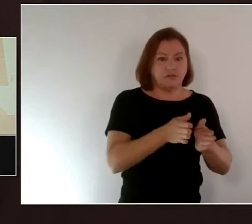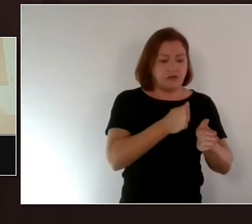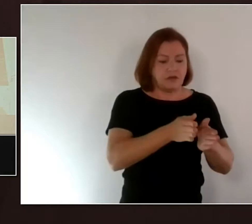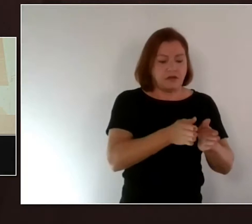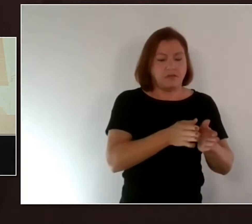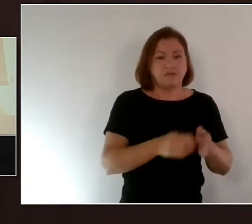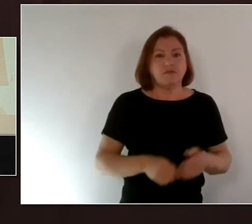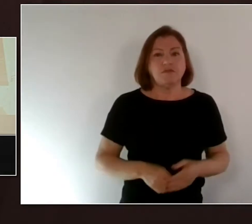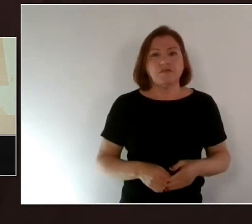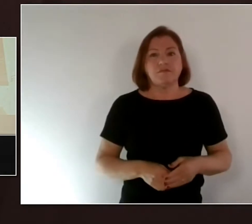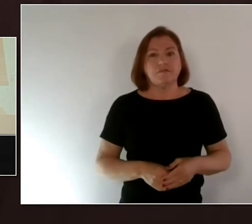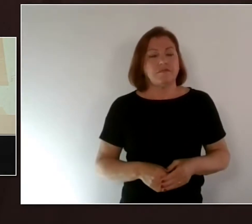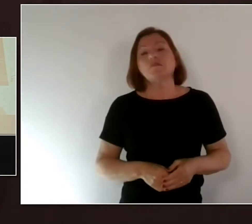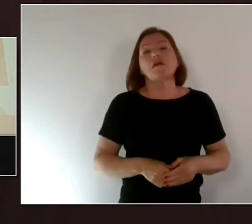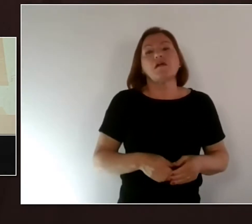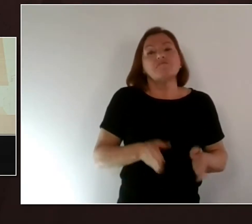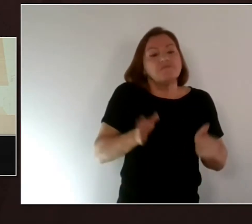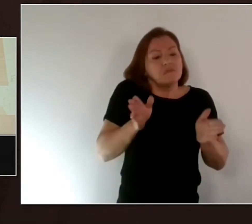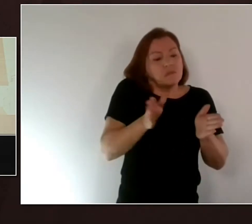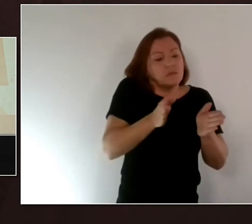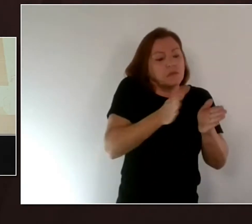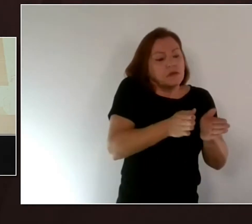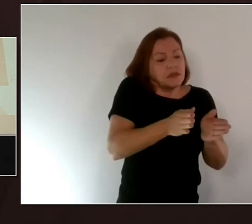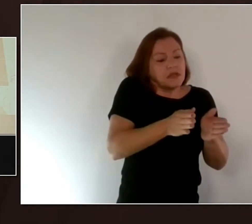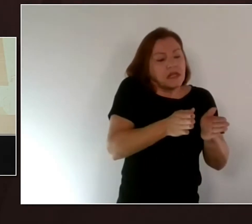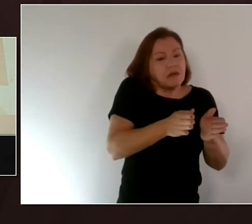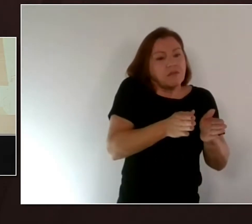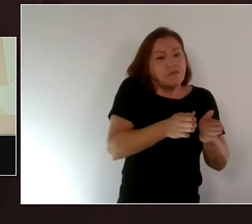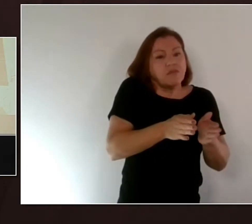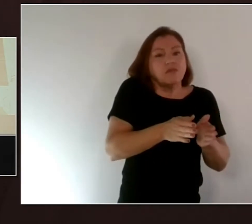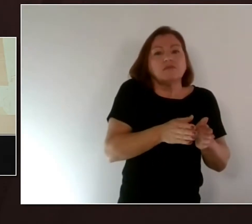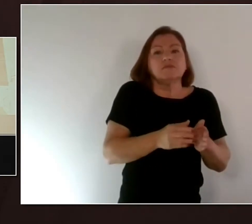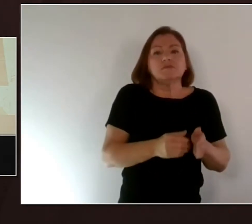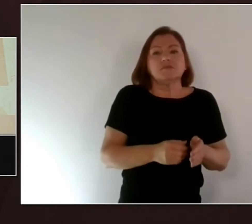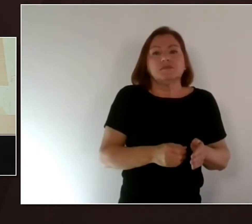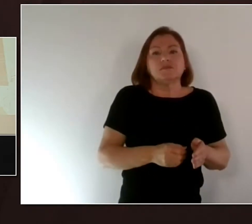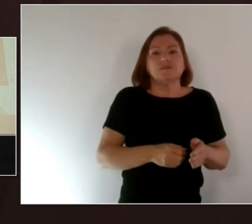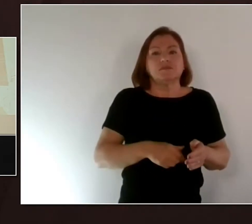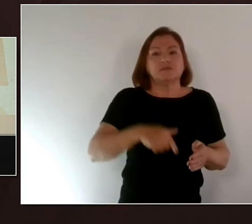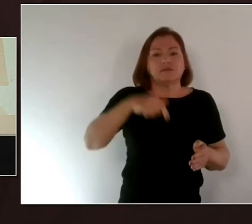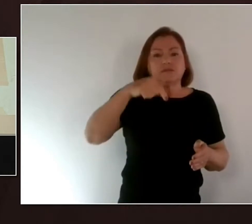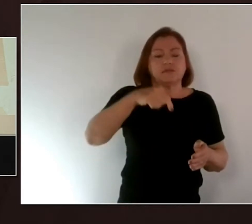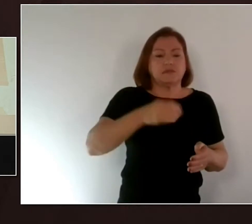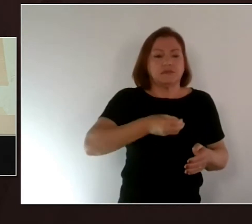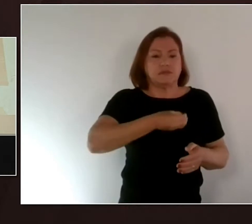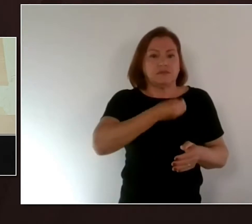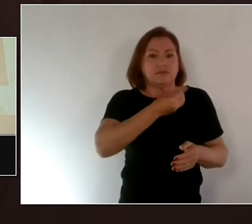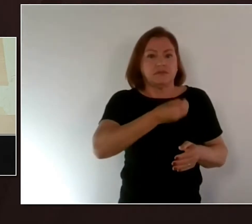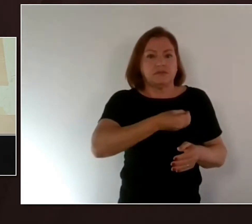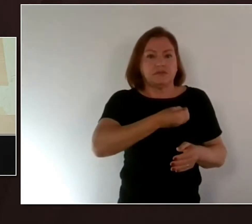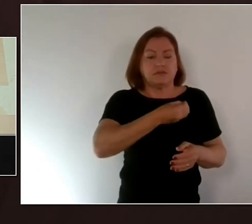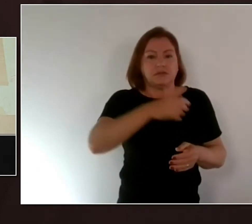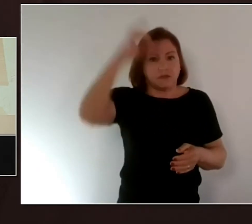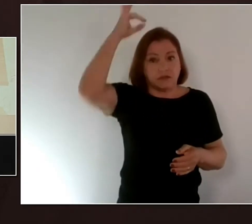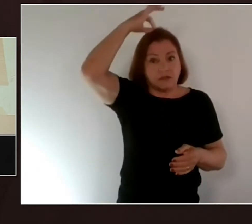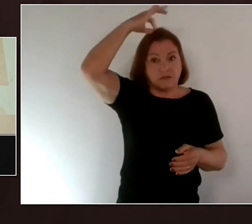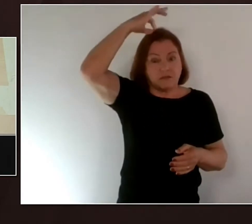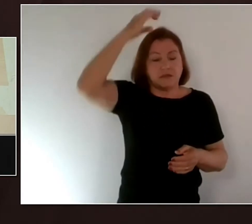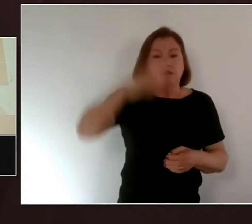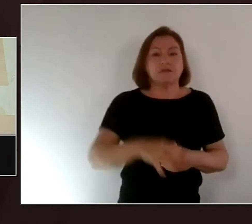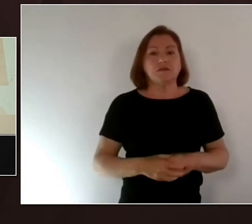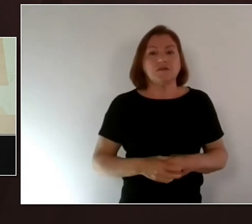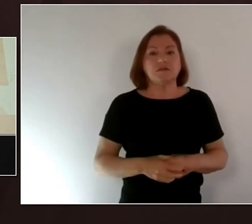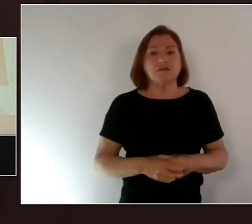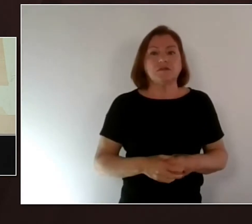espíritos. É a era então que o Senhor começa a usar o pequenino rebanho. É a era que o Senhor